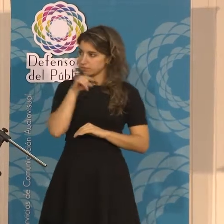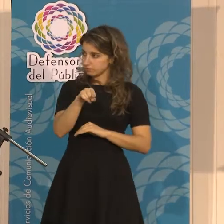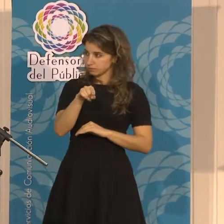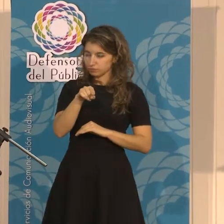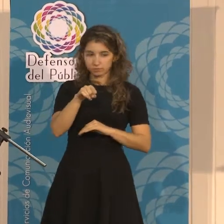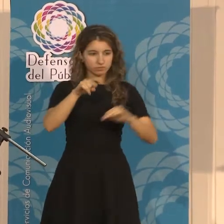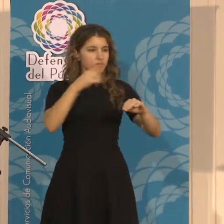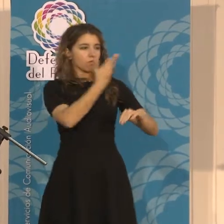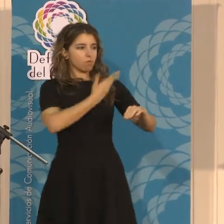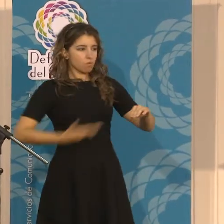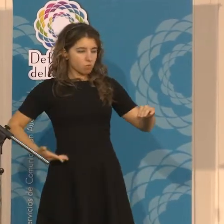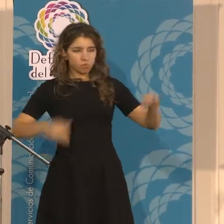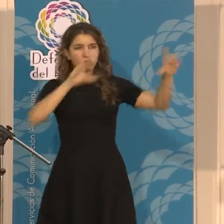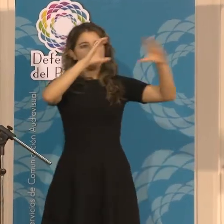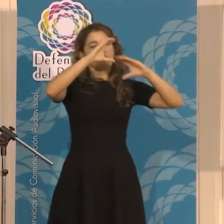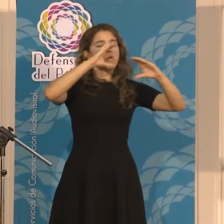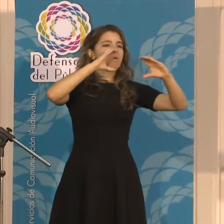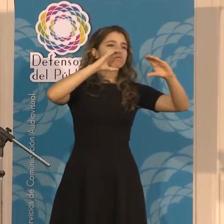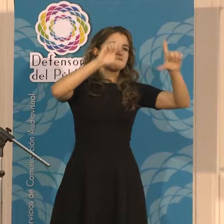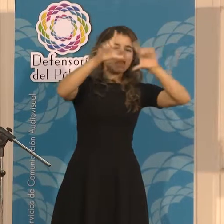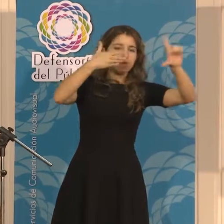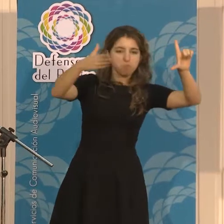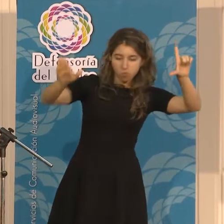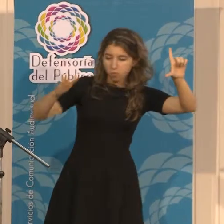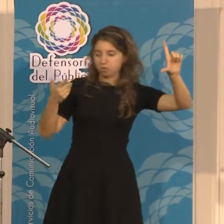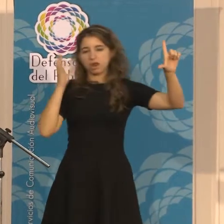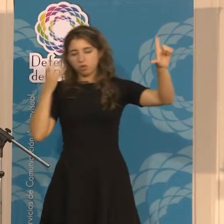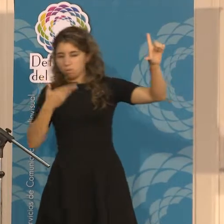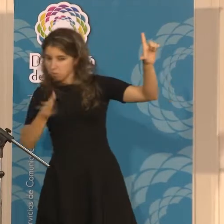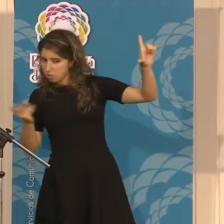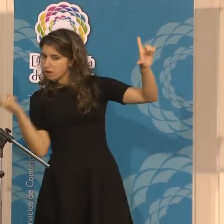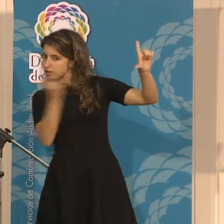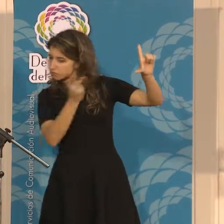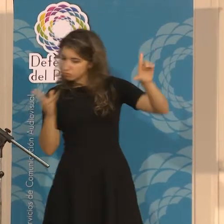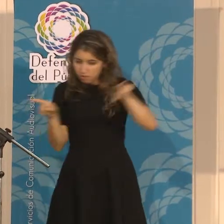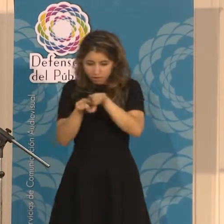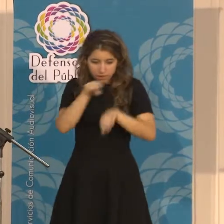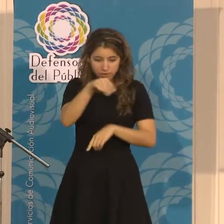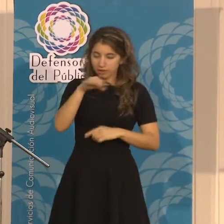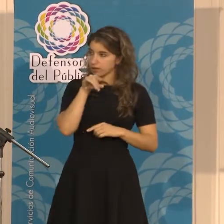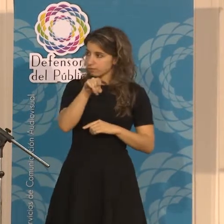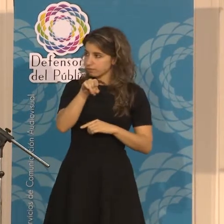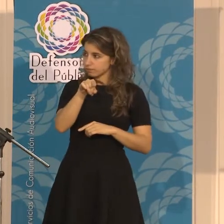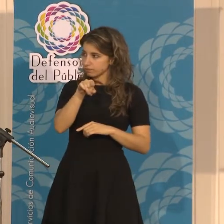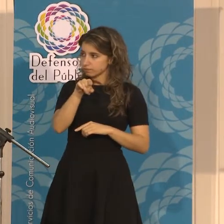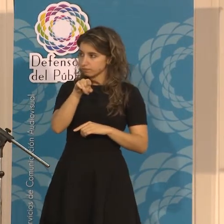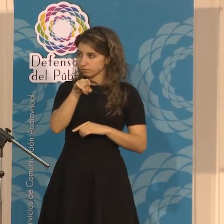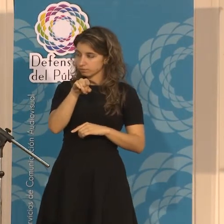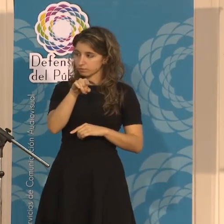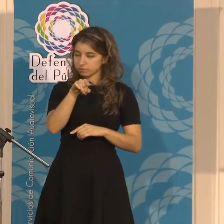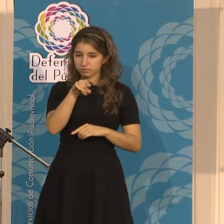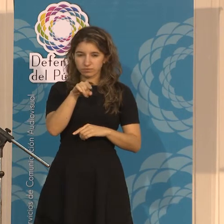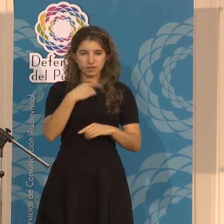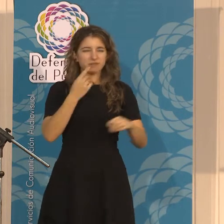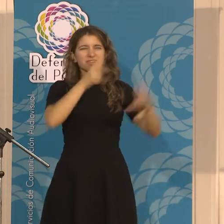los medios públicos sus agendas contenidos perspectivas y formatos también deberían entrar en